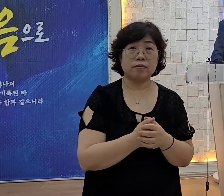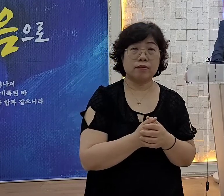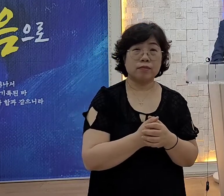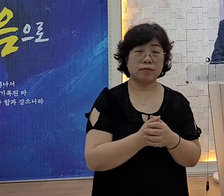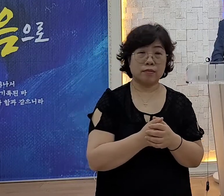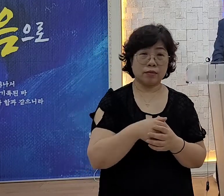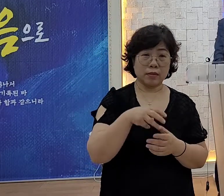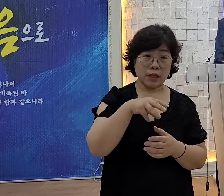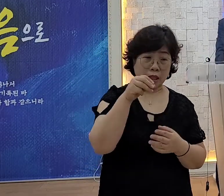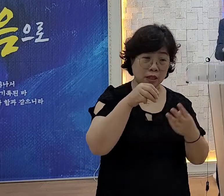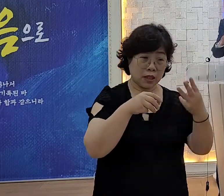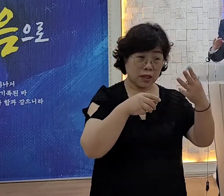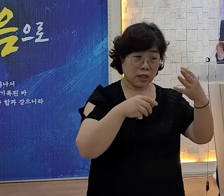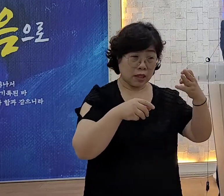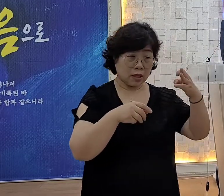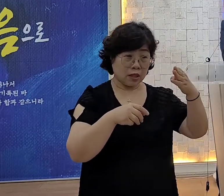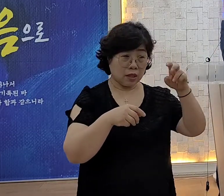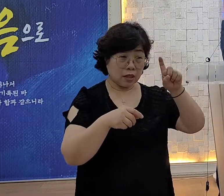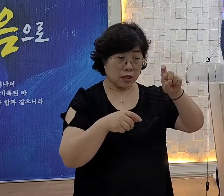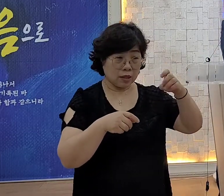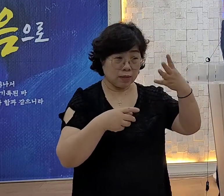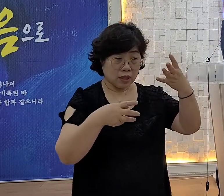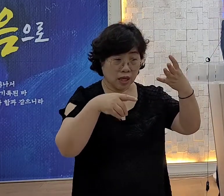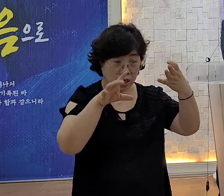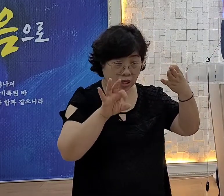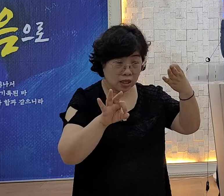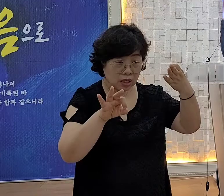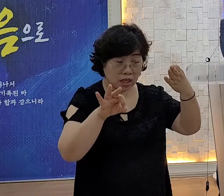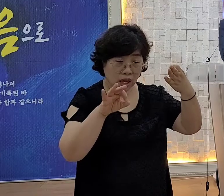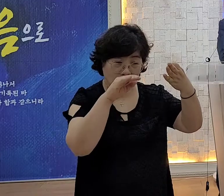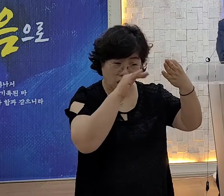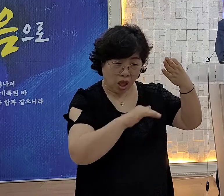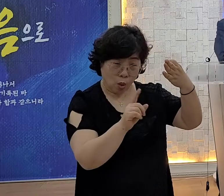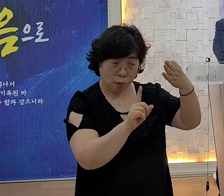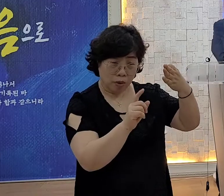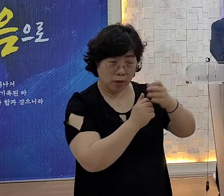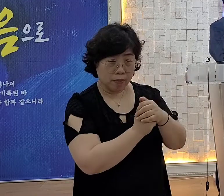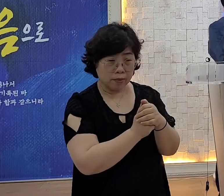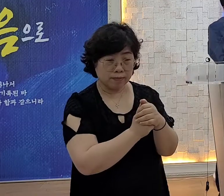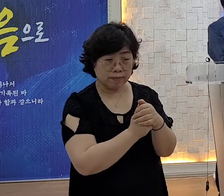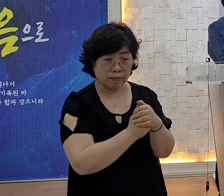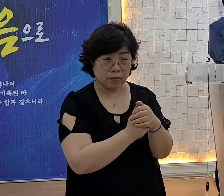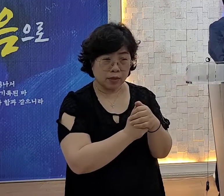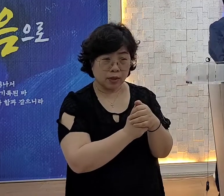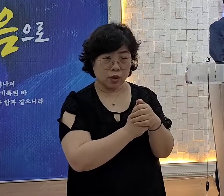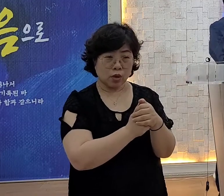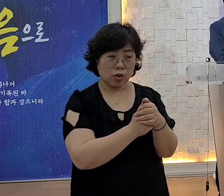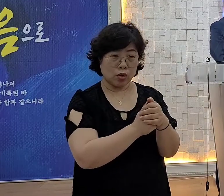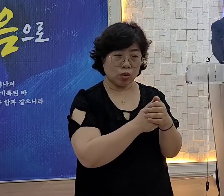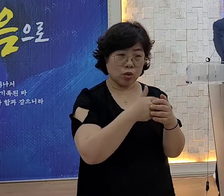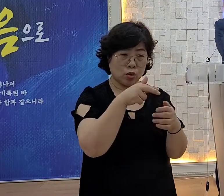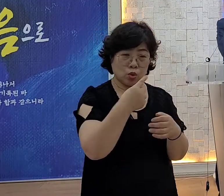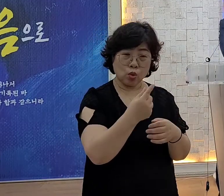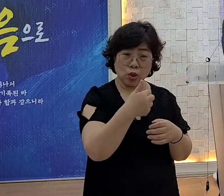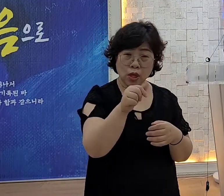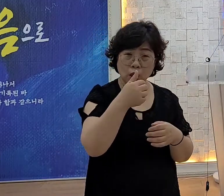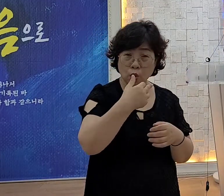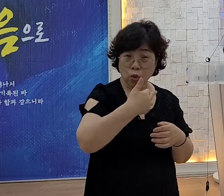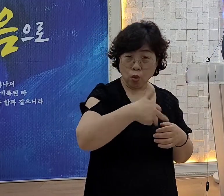14장이 있잖아요. 그 14장이 무슨 얘기하고 있습니까? 그 자기 조카 롯이